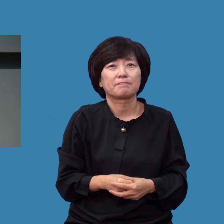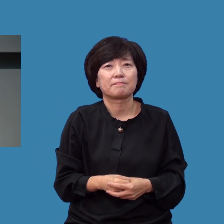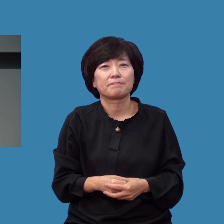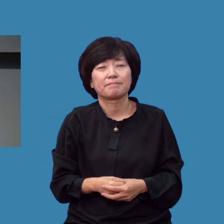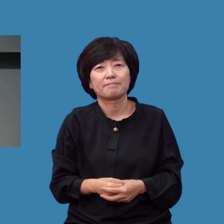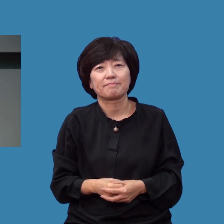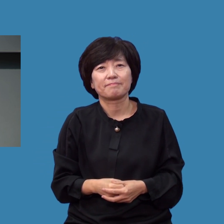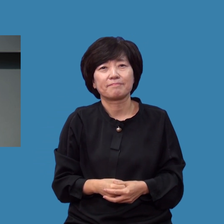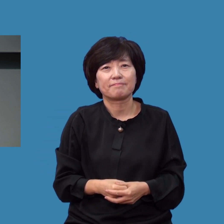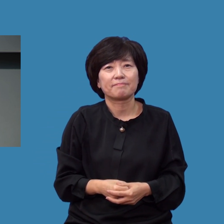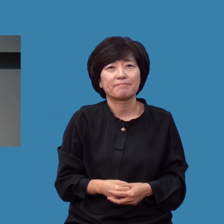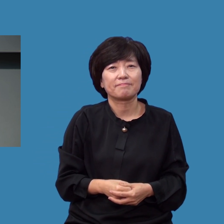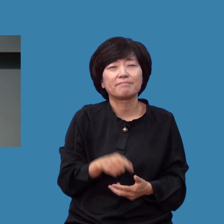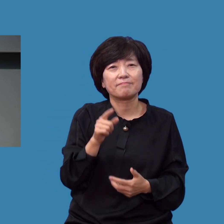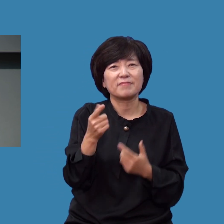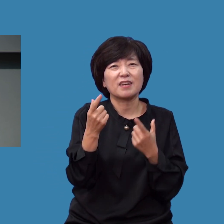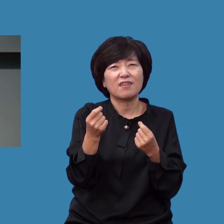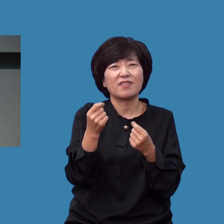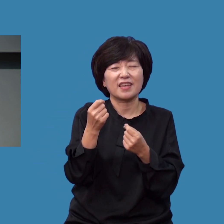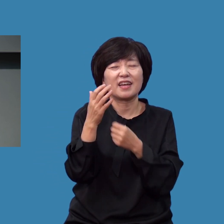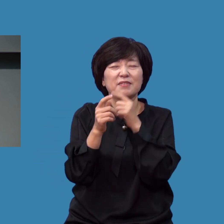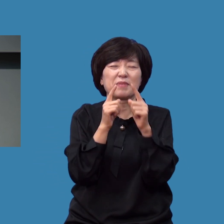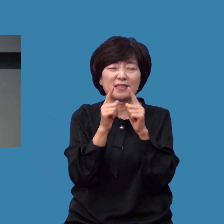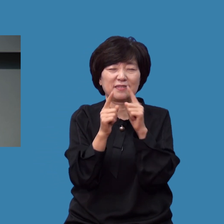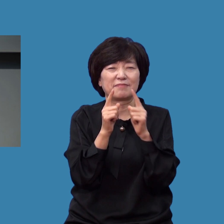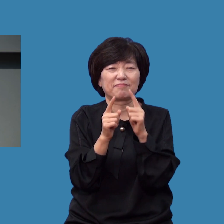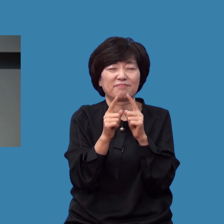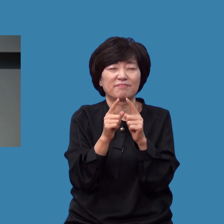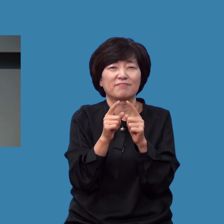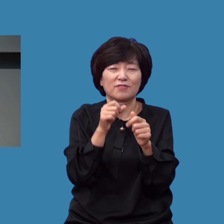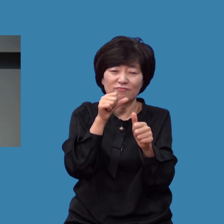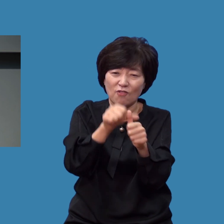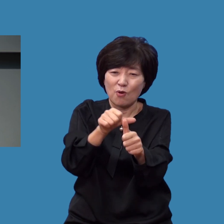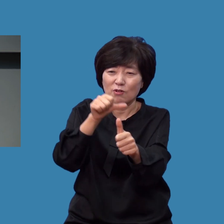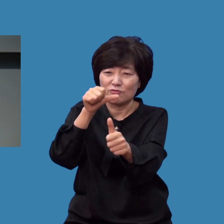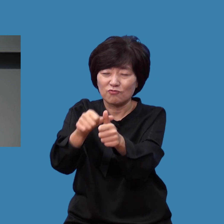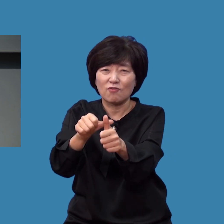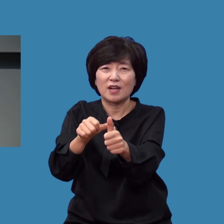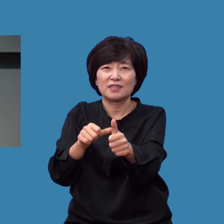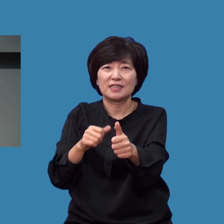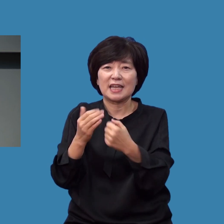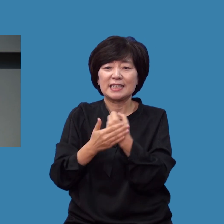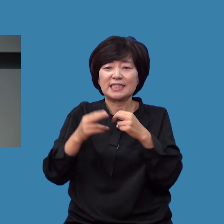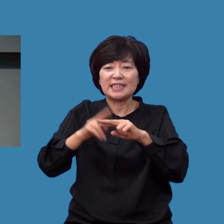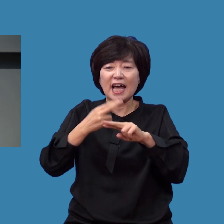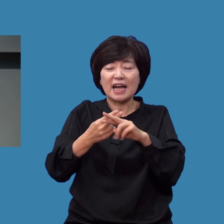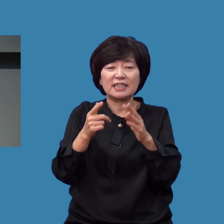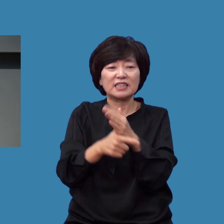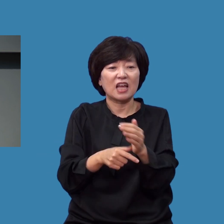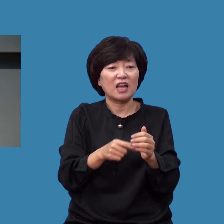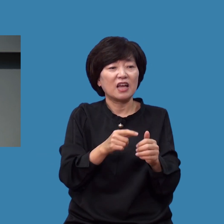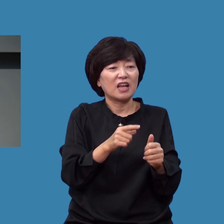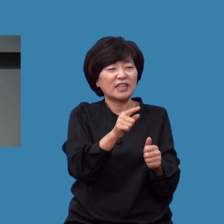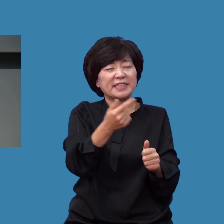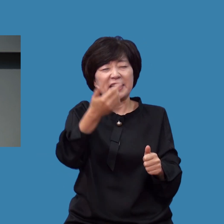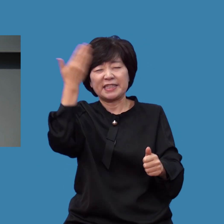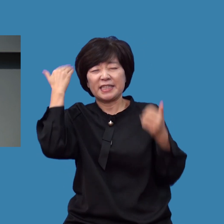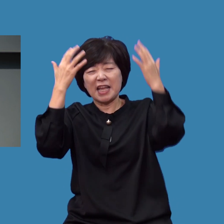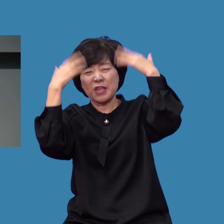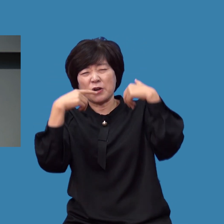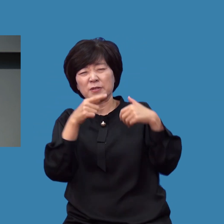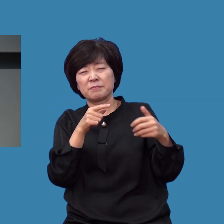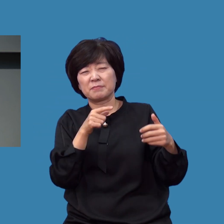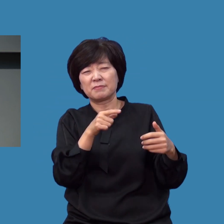거야. 그렇게 말씀하십니다. 그래서 그냥 은사 있다고 아무렇게나 가서 찍찍 지난 여름 네가 한 일을 내가 알아 뭐